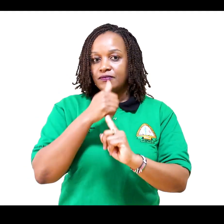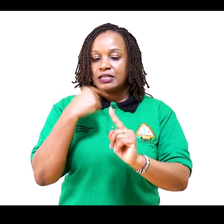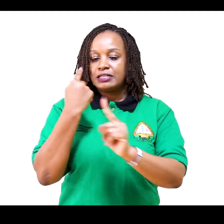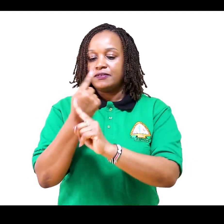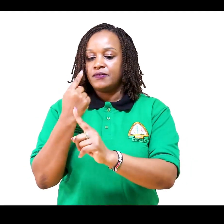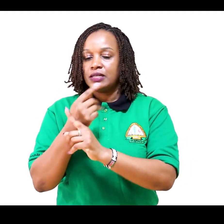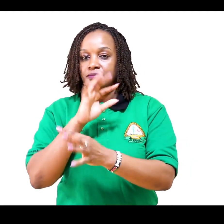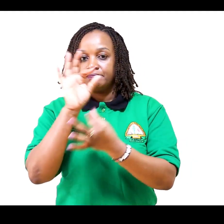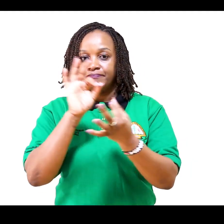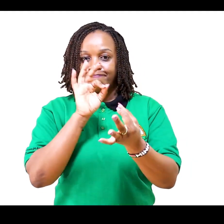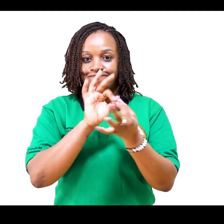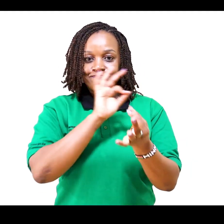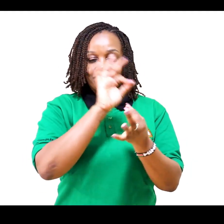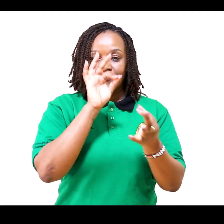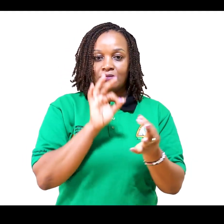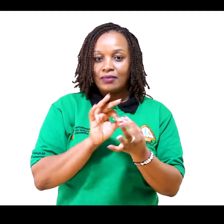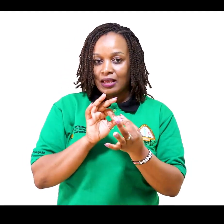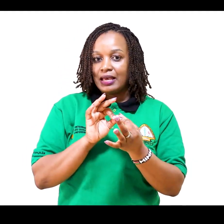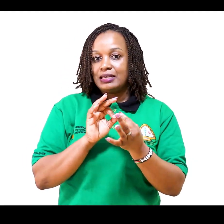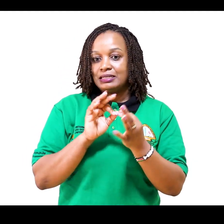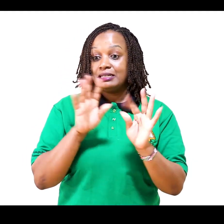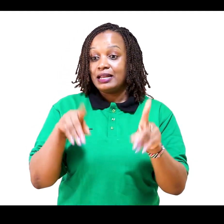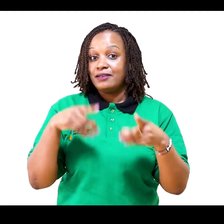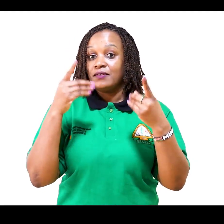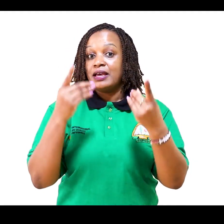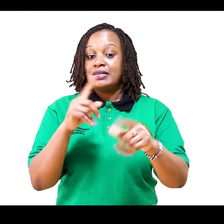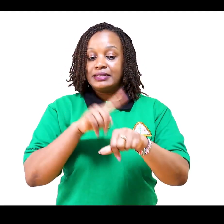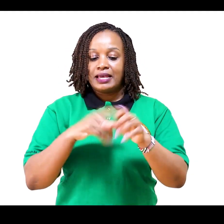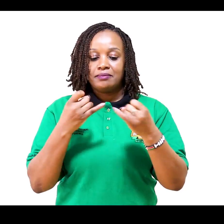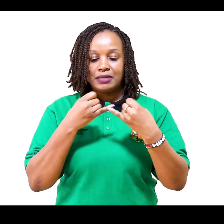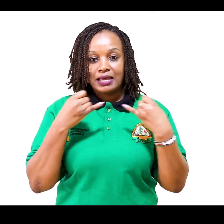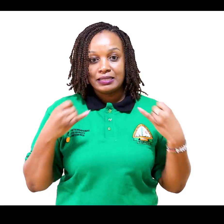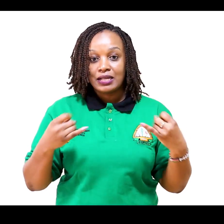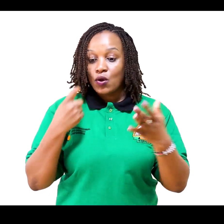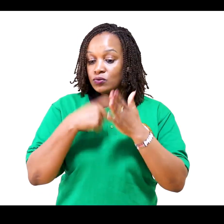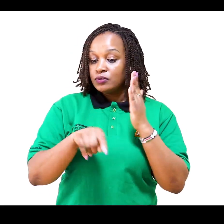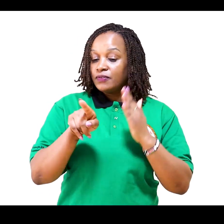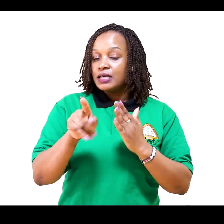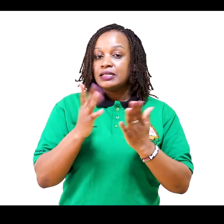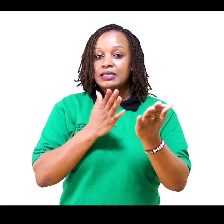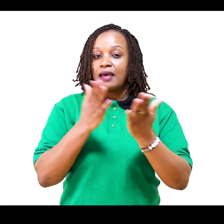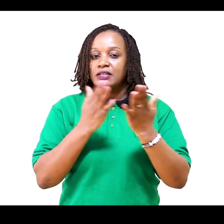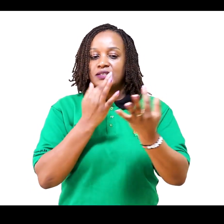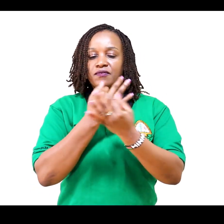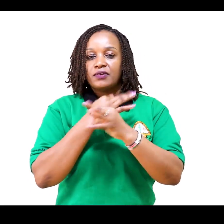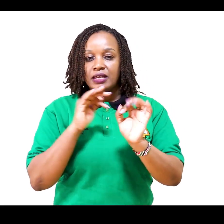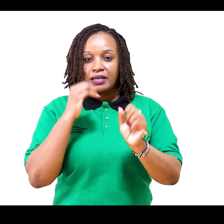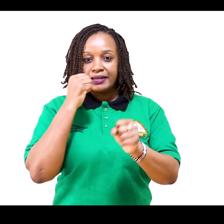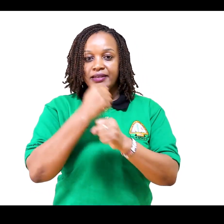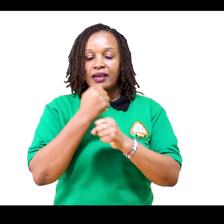huduma na kuzingatia ratiba za uwasilishaji. Gharama ya huduma hii haina malipo na inafanywa ndani ya